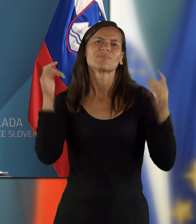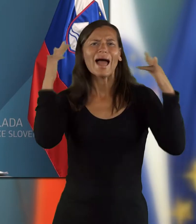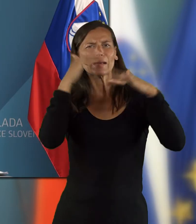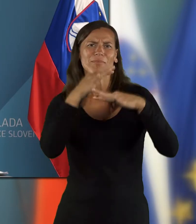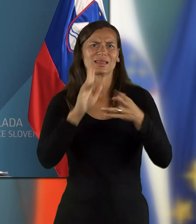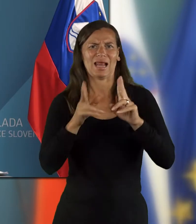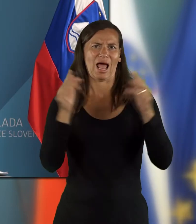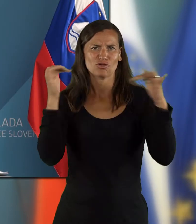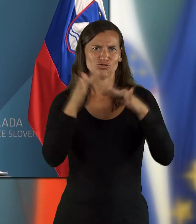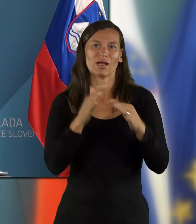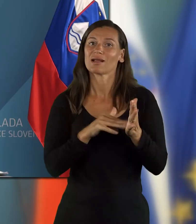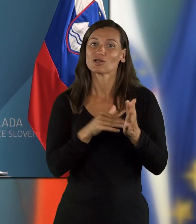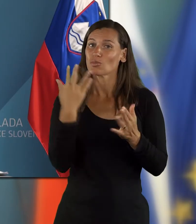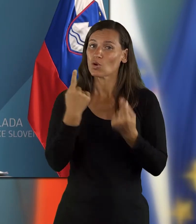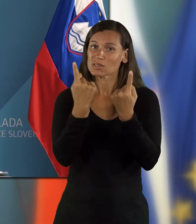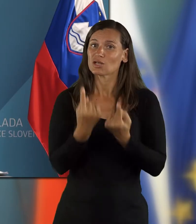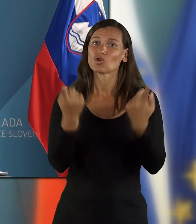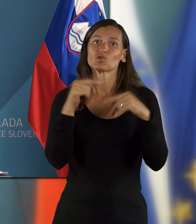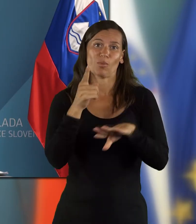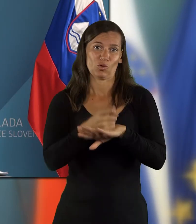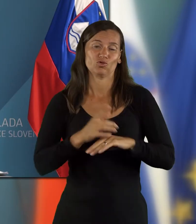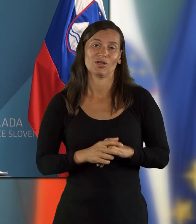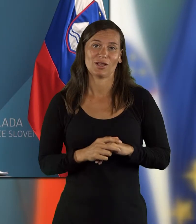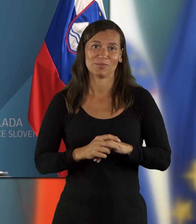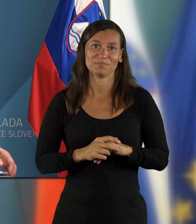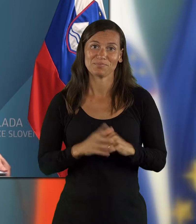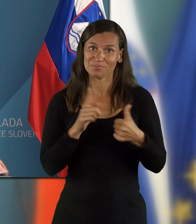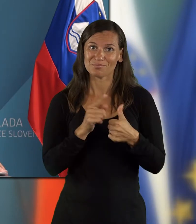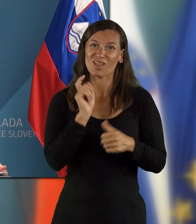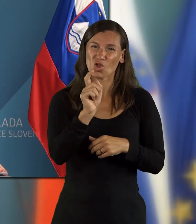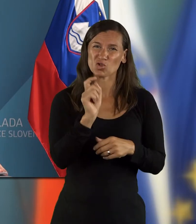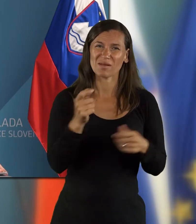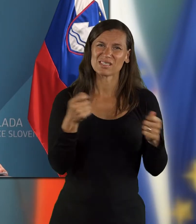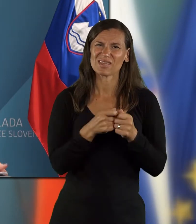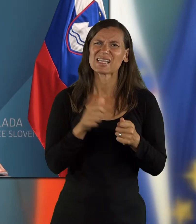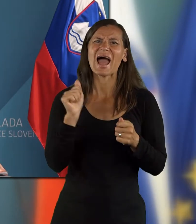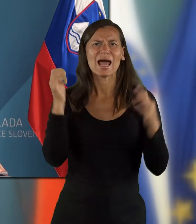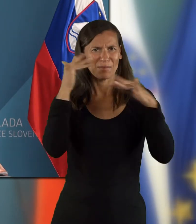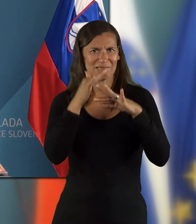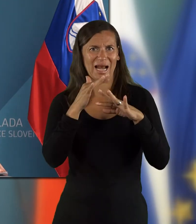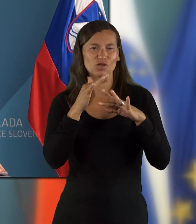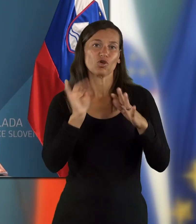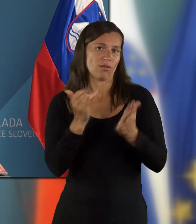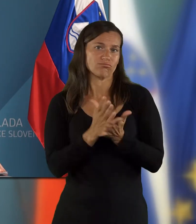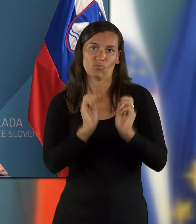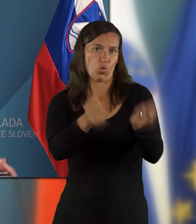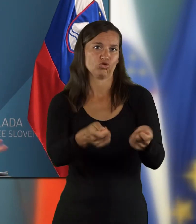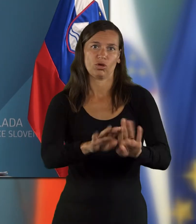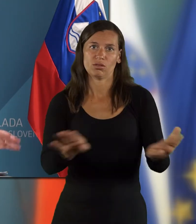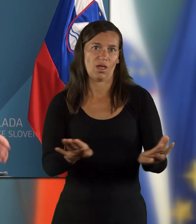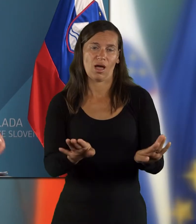in če da, kakšno je bilo stališče oziroma odločitev? Tožba v zvezi z arbitražo je